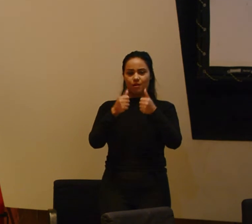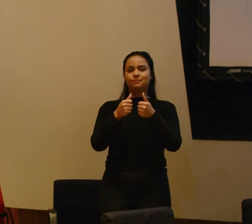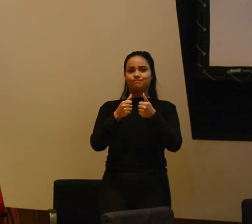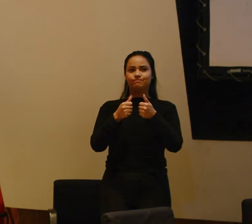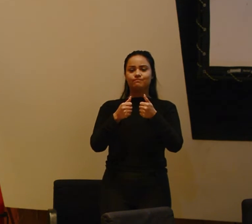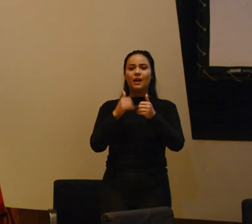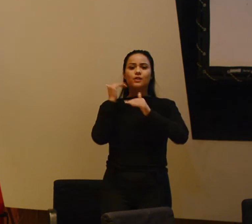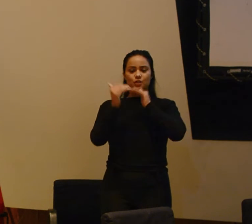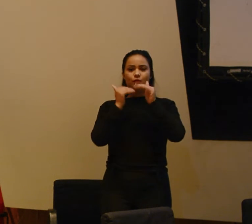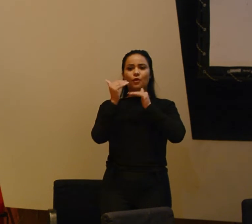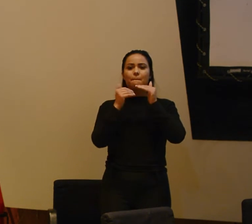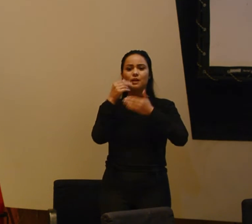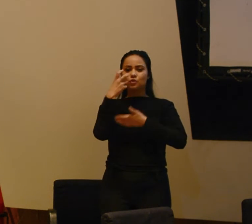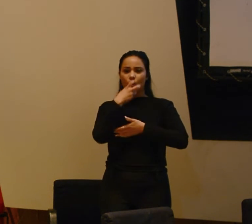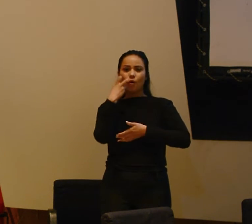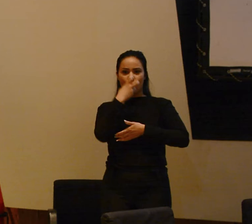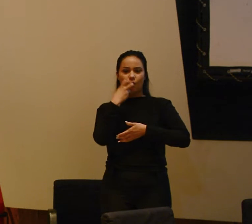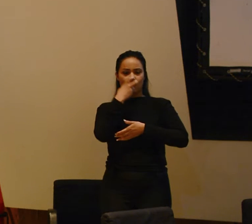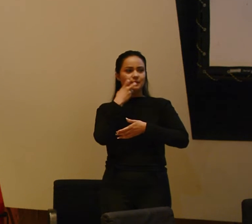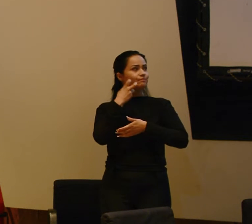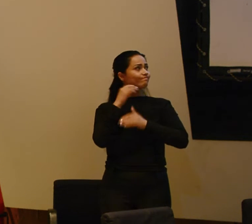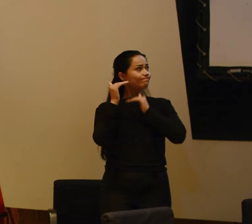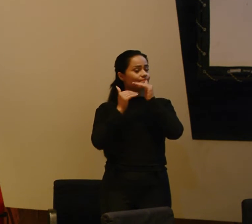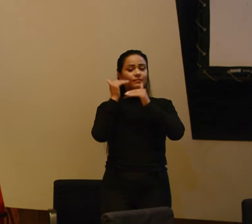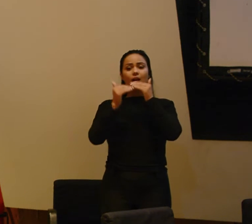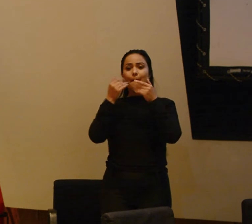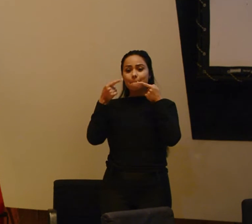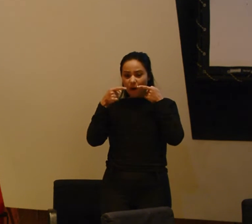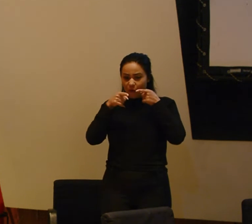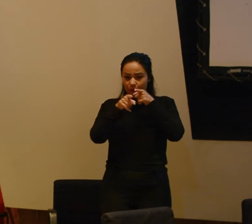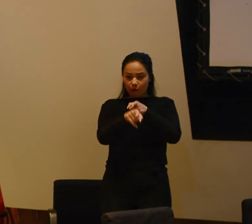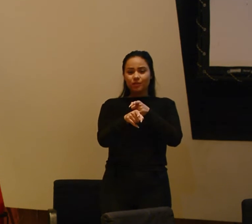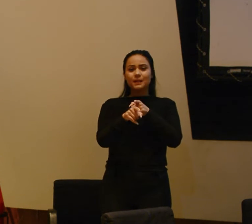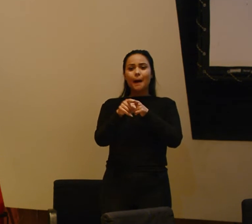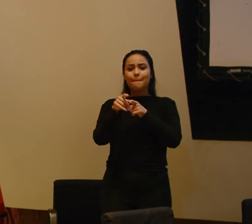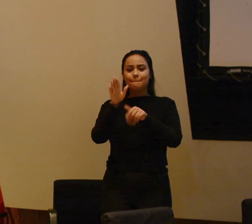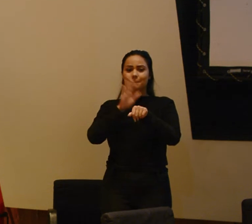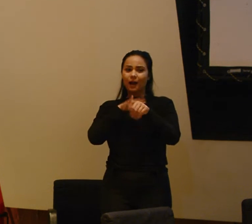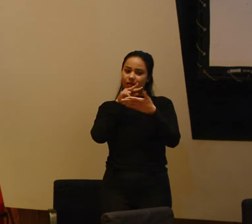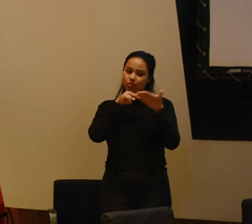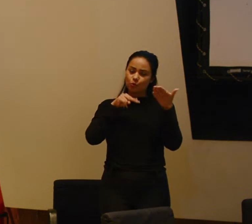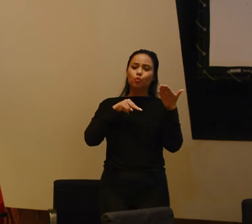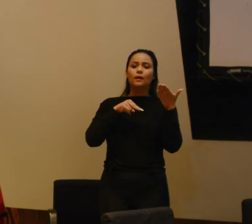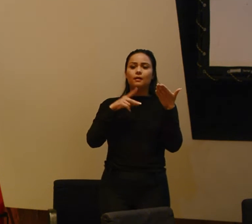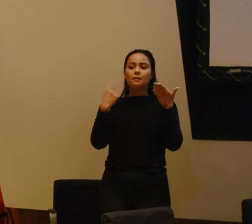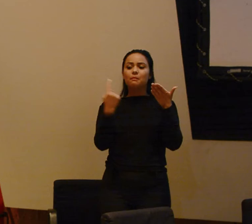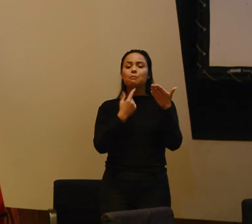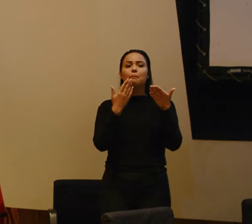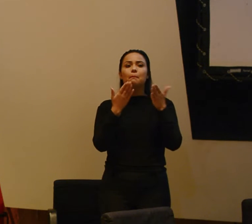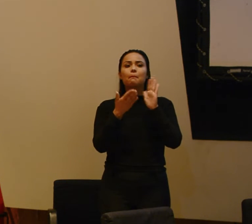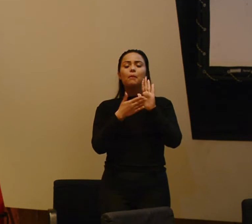aí a questão do desenvolvimento de oralidade. E quando a gente aprofunda um pouquinho mais na literatura, a literatura vem